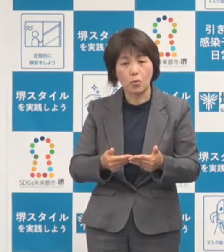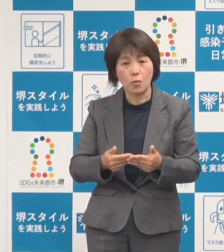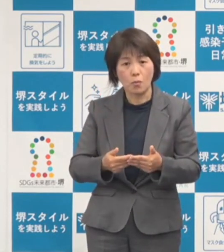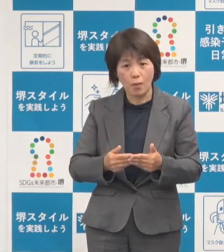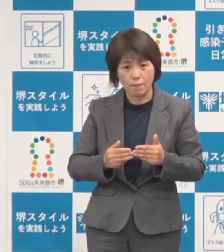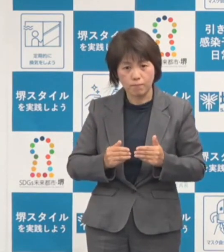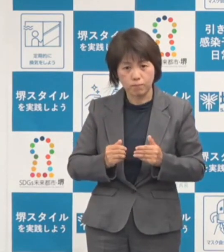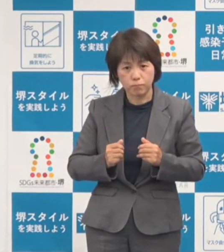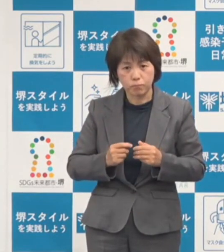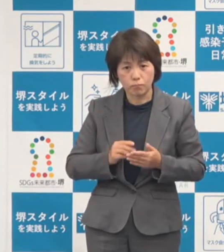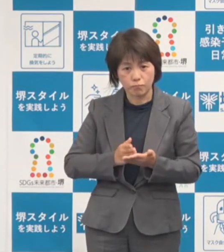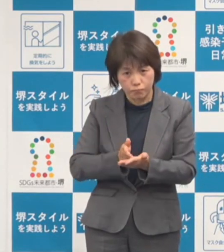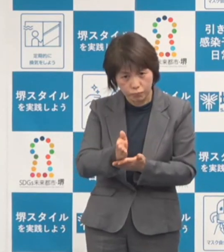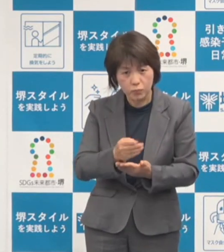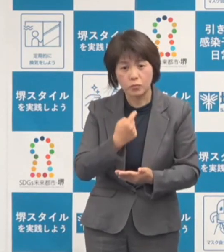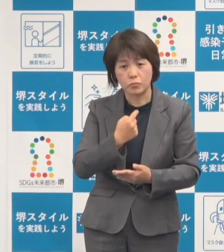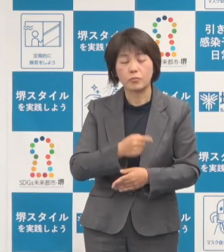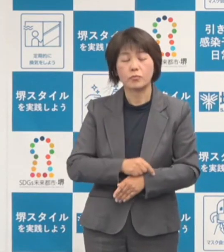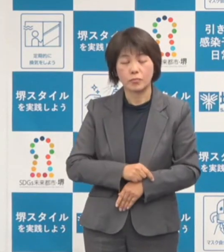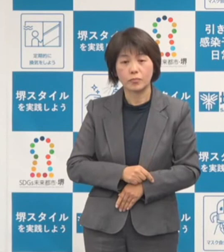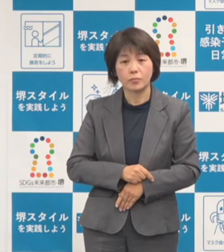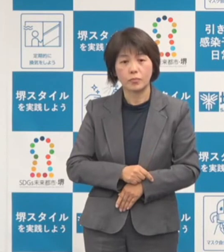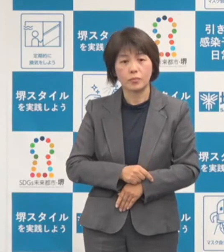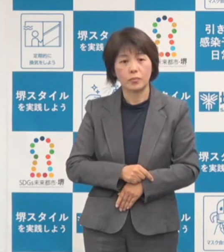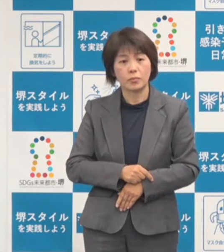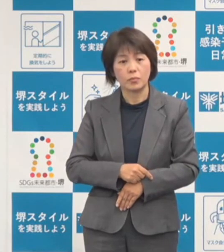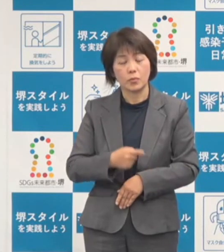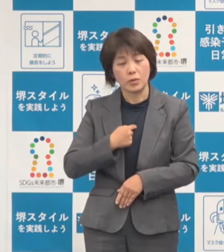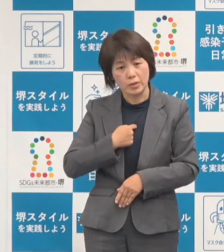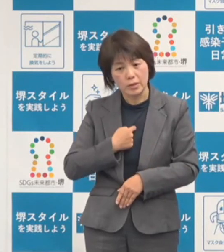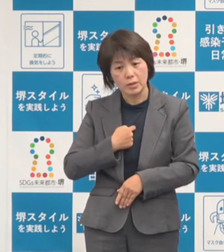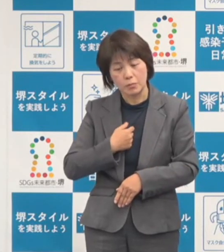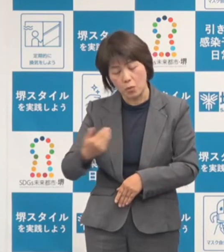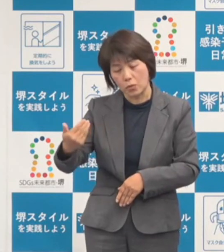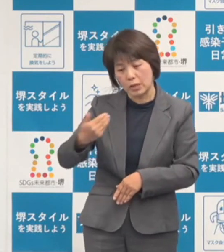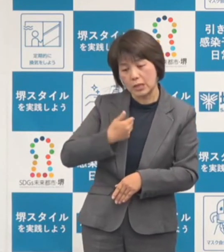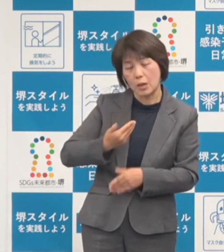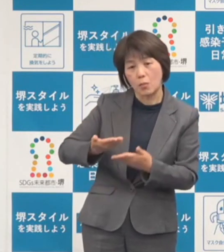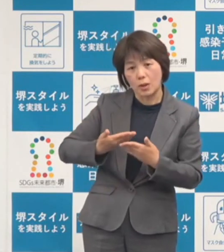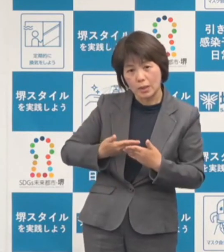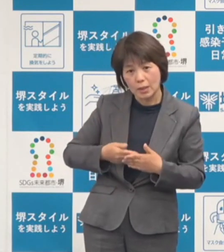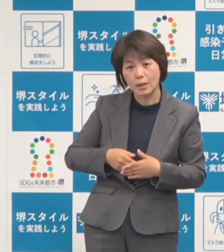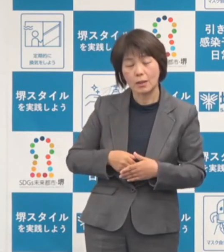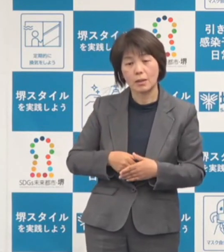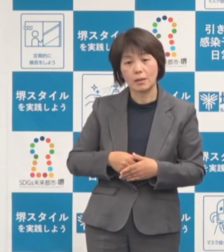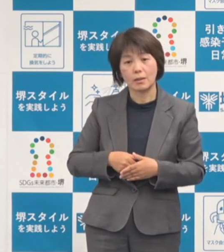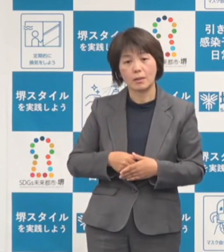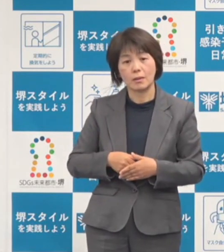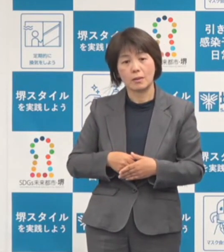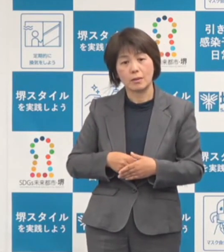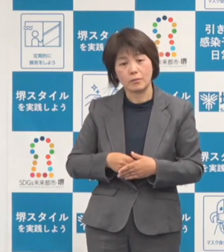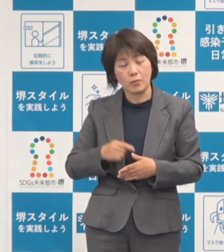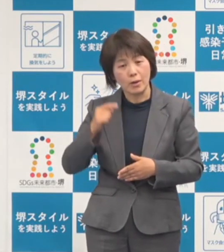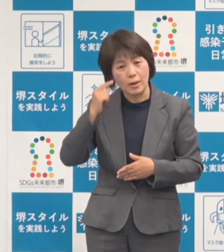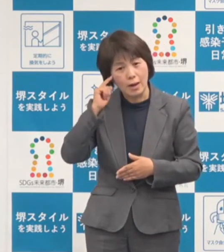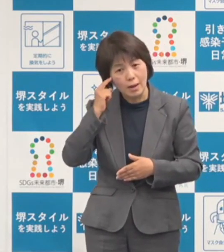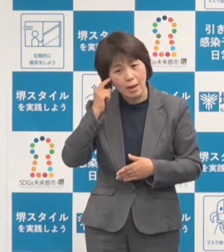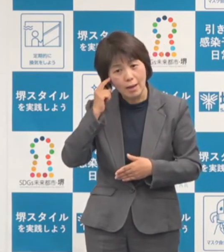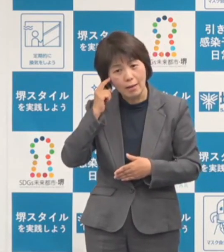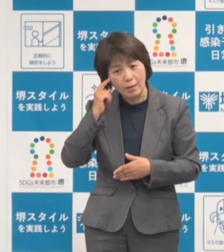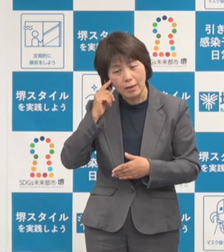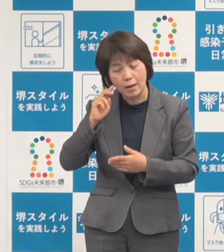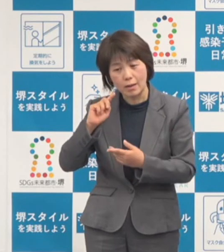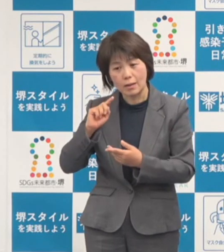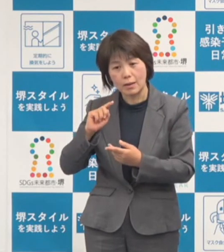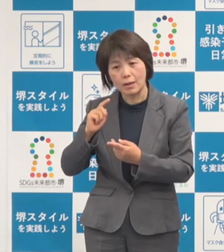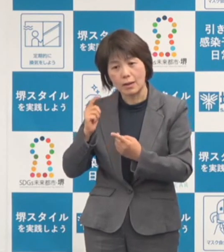については私自身にもお聞きいただけたらもう少し違うお考え持っていただけたんじゃないかなと